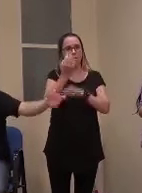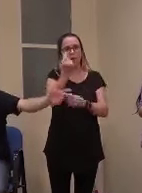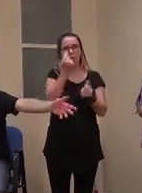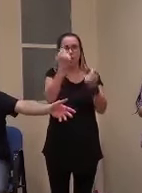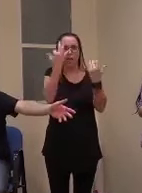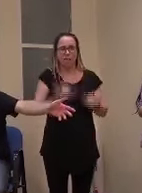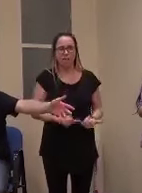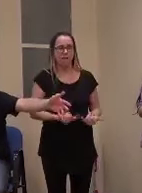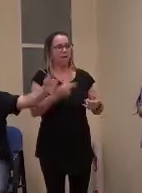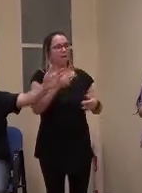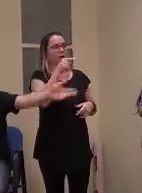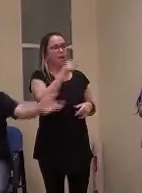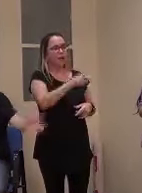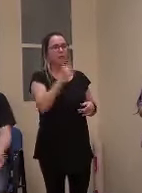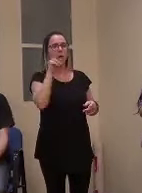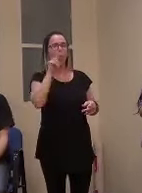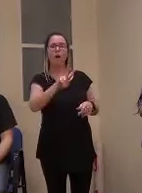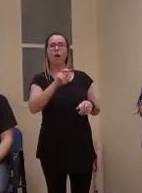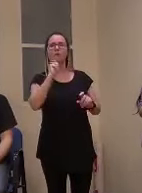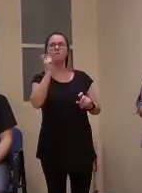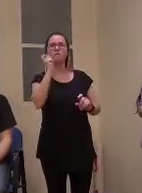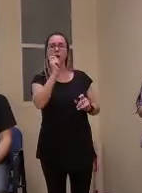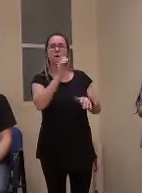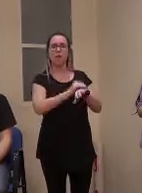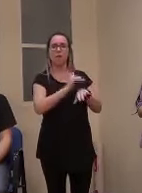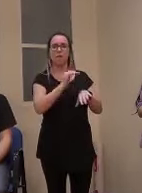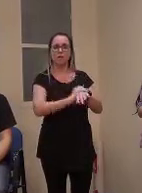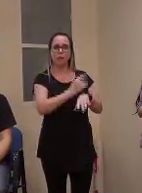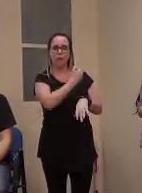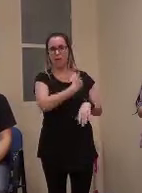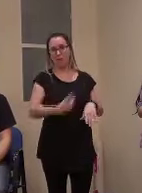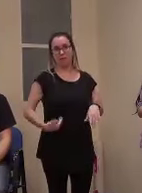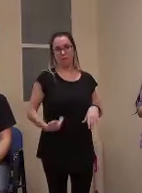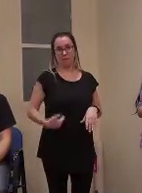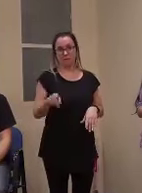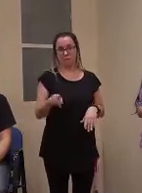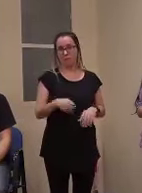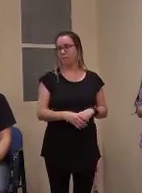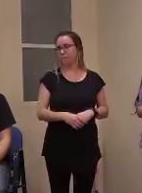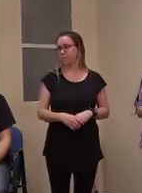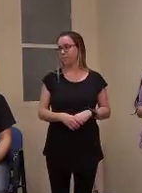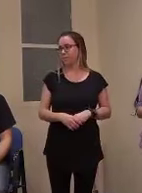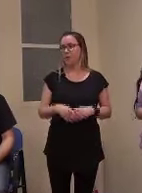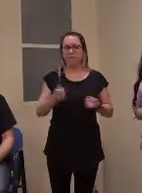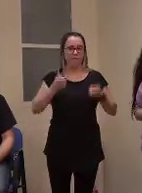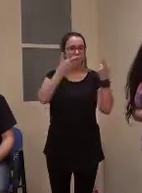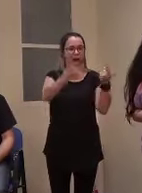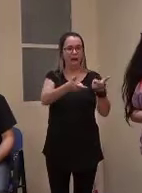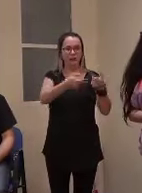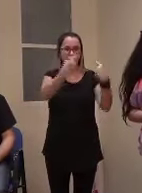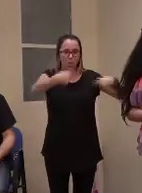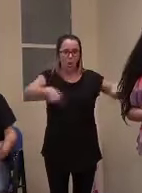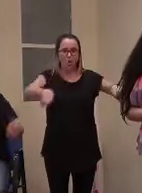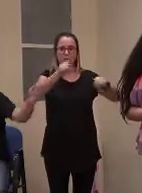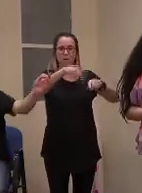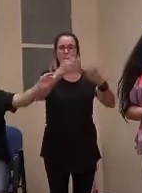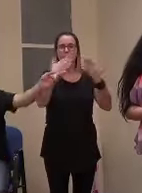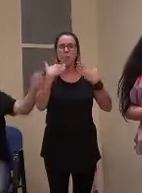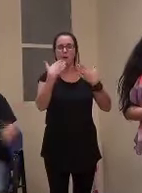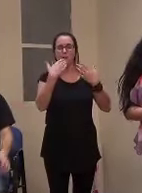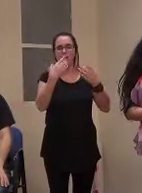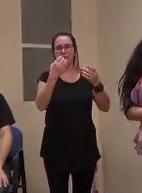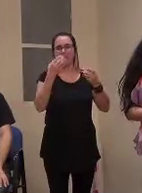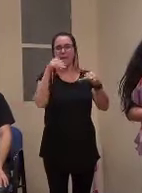justamente es el estado de hacer el grande de facilitar estos recursos y que no tengan que afrontar